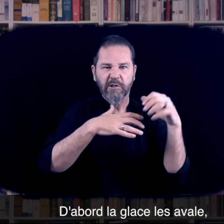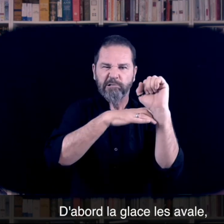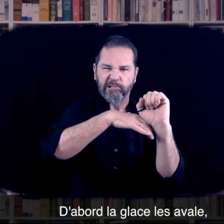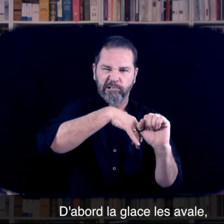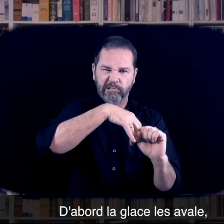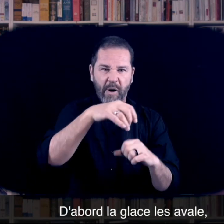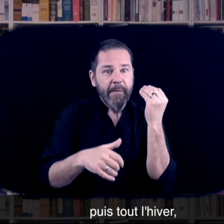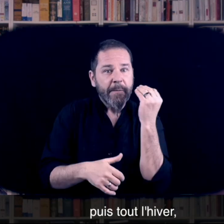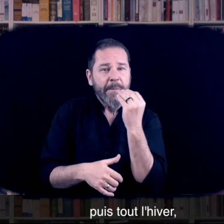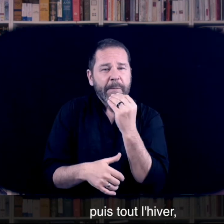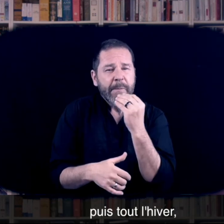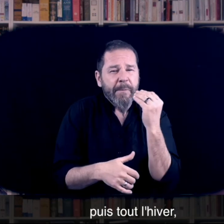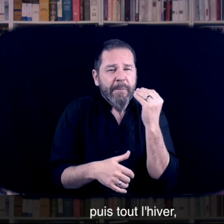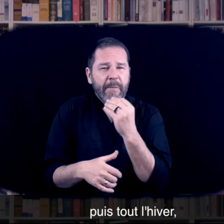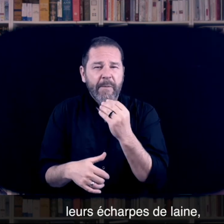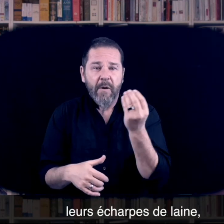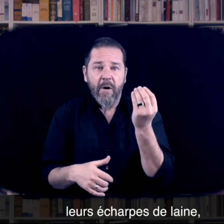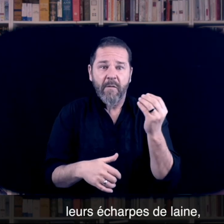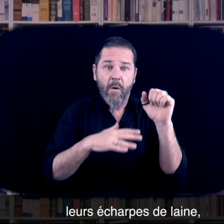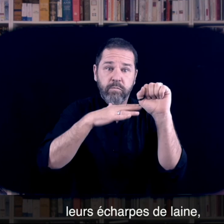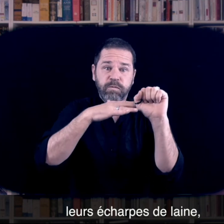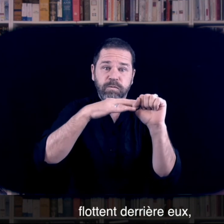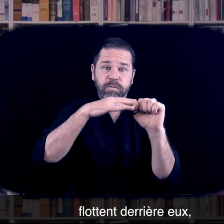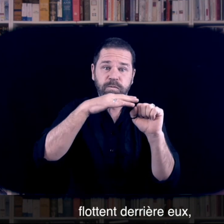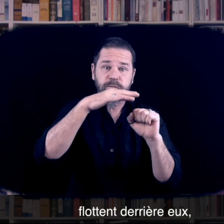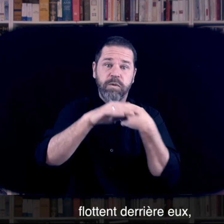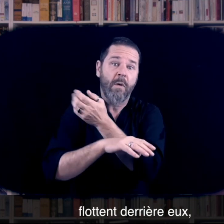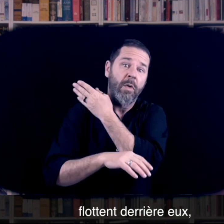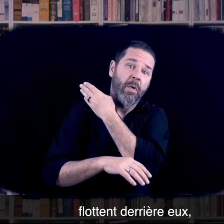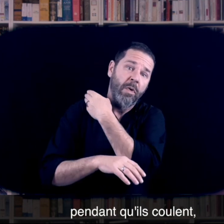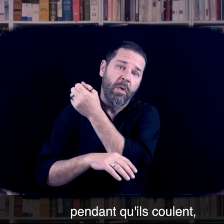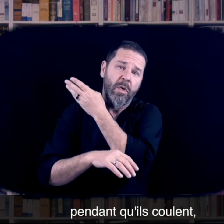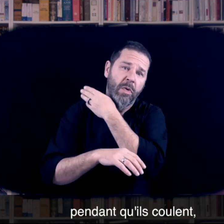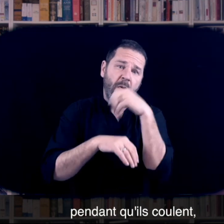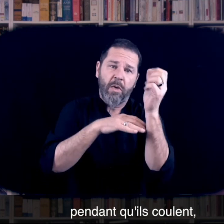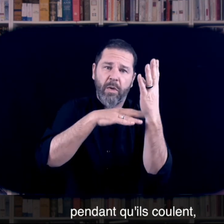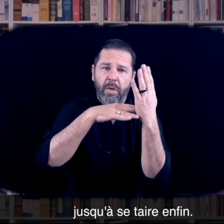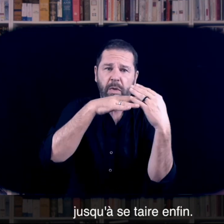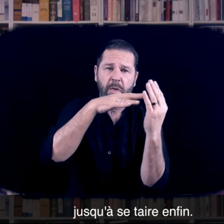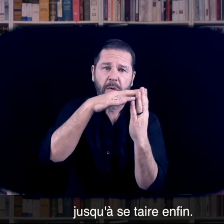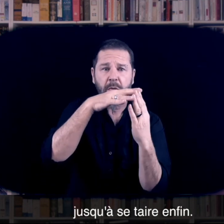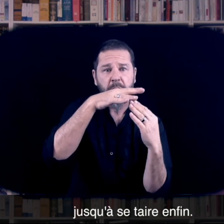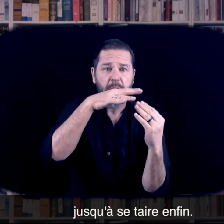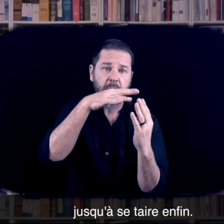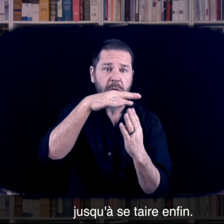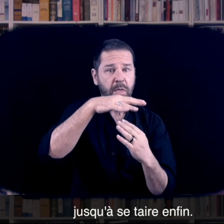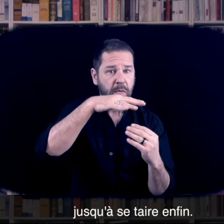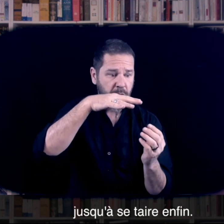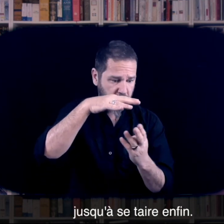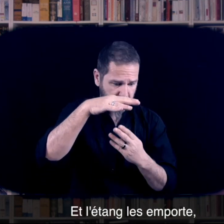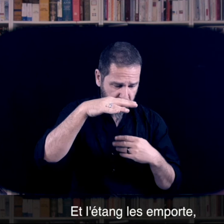la glace les avale, puis, tout l'hiver, leurs écharpes de laine flottent derrière eux pendant qu'ils coulent jusqu'à se taire